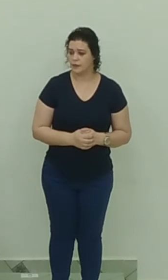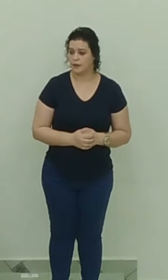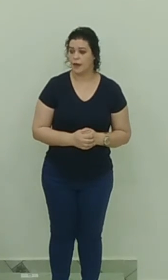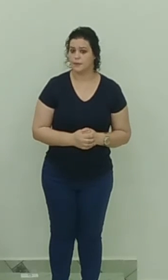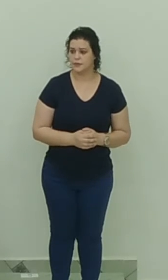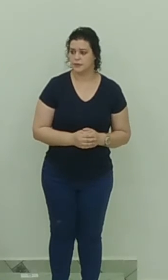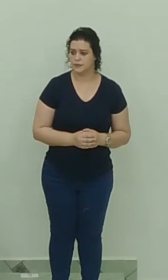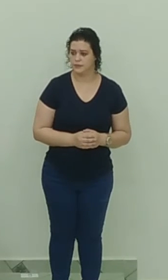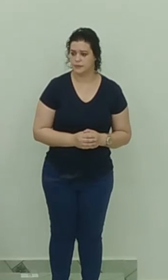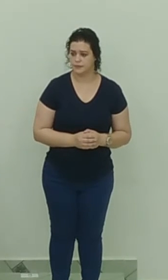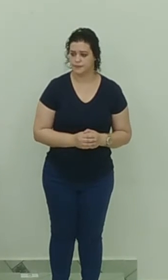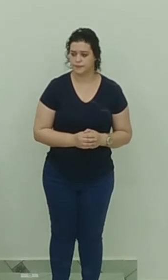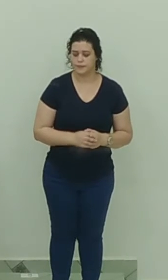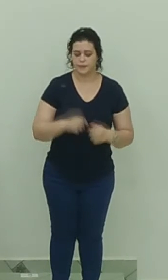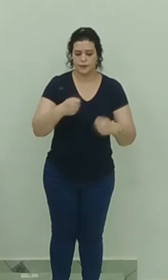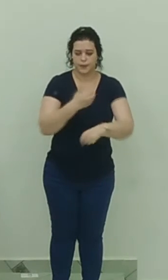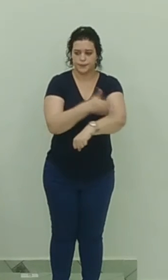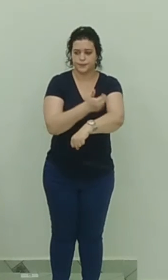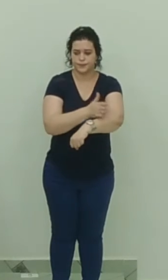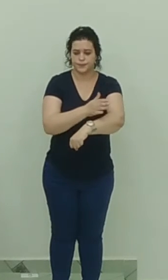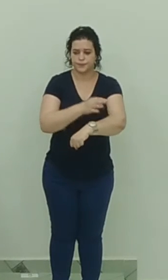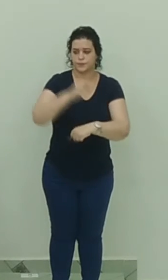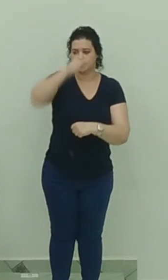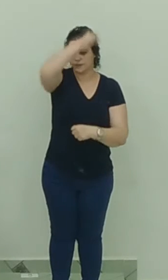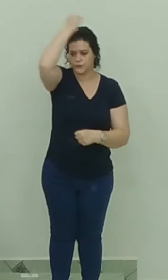Santificação, uma palavra muito simples,